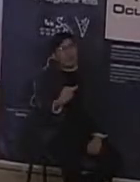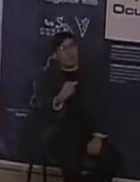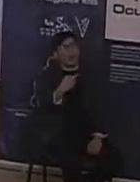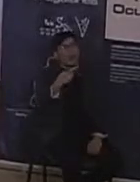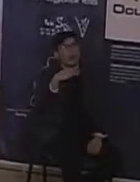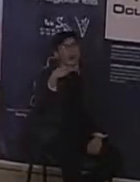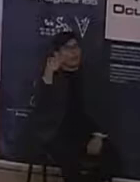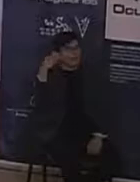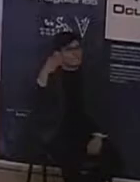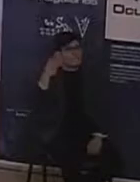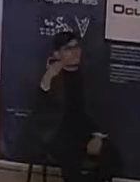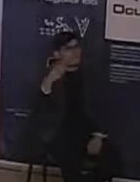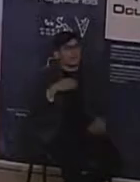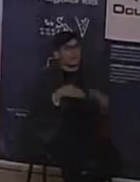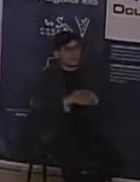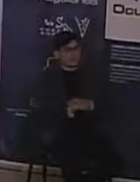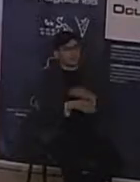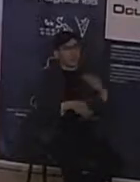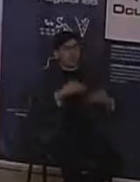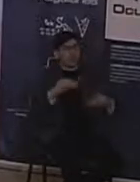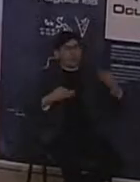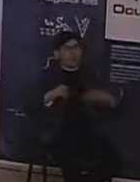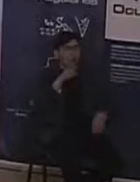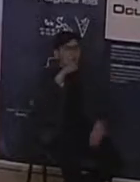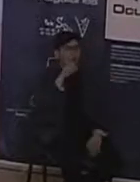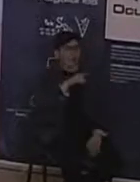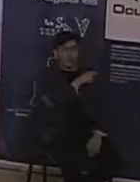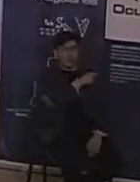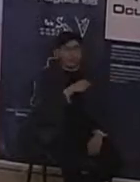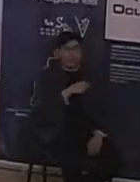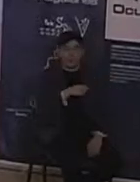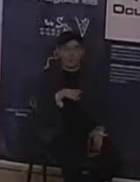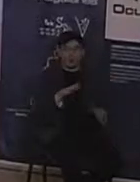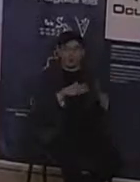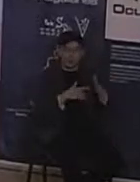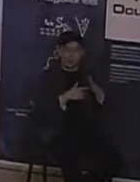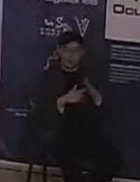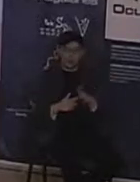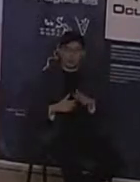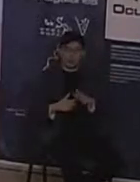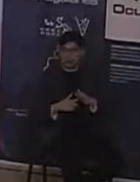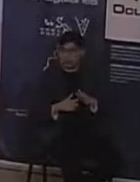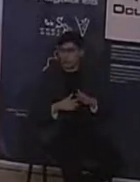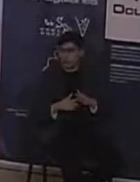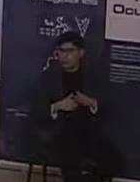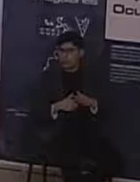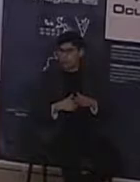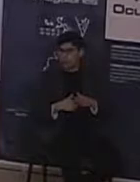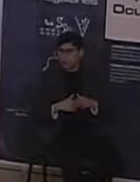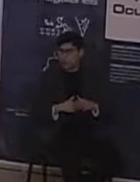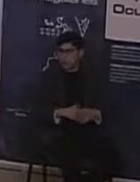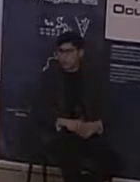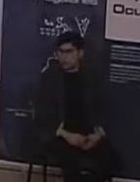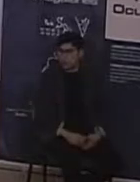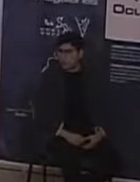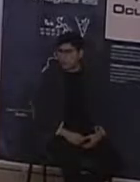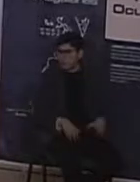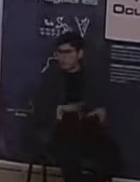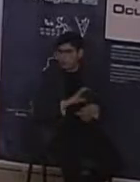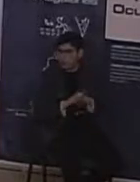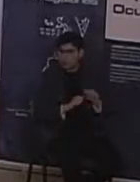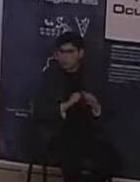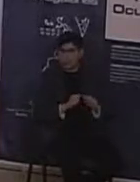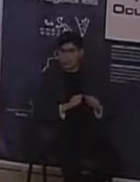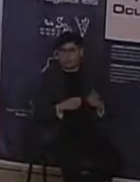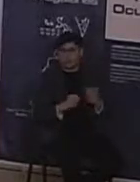justicia que tiene por nombre es injusto conquistamos persas y aún se nos mantiene atados al nudo gordiano